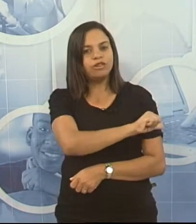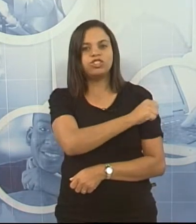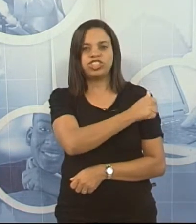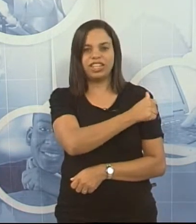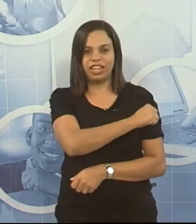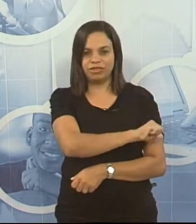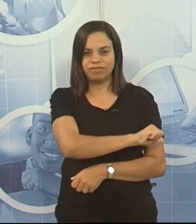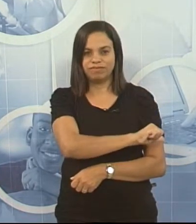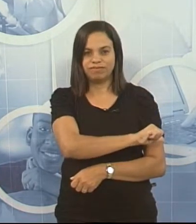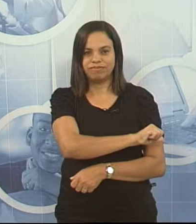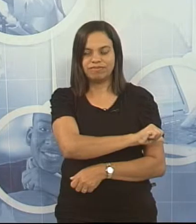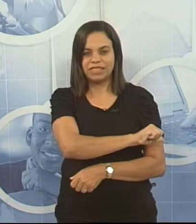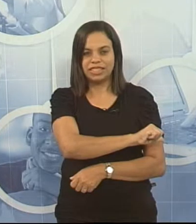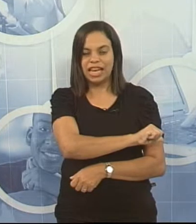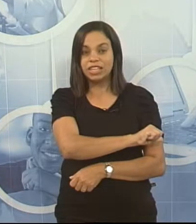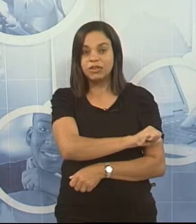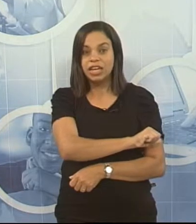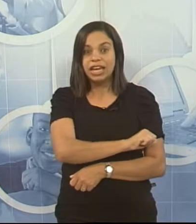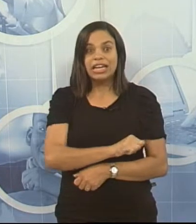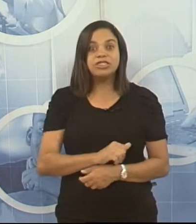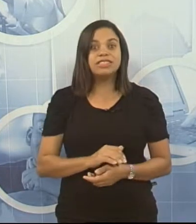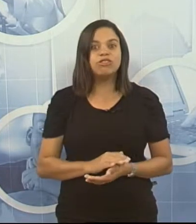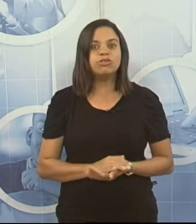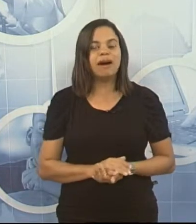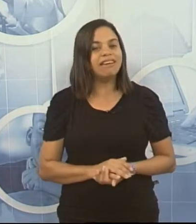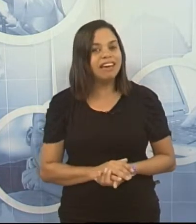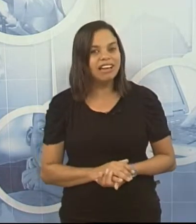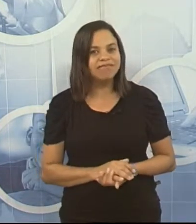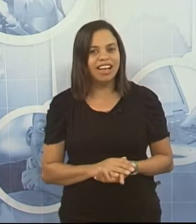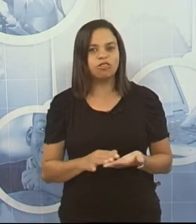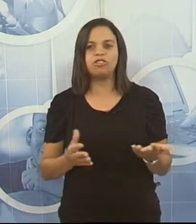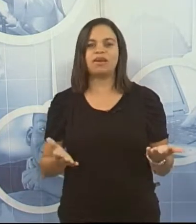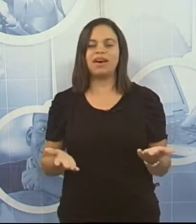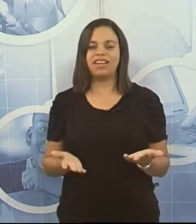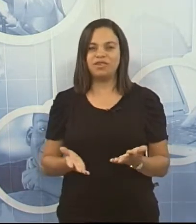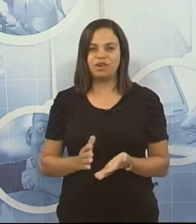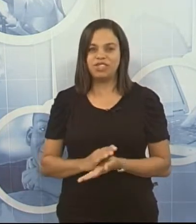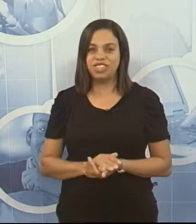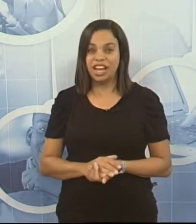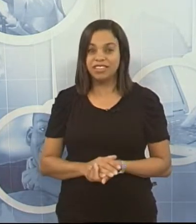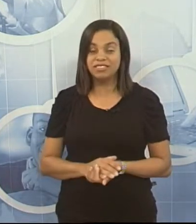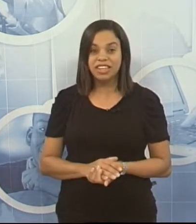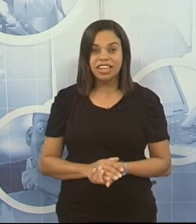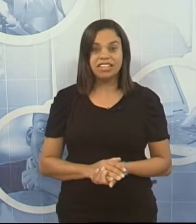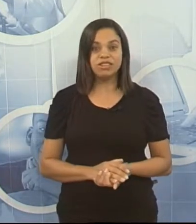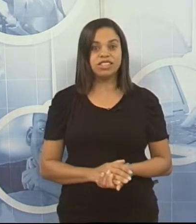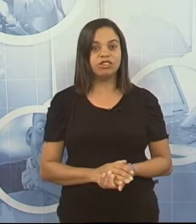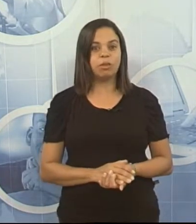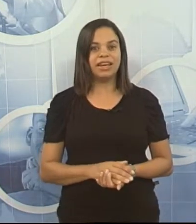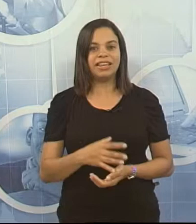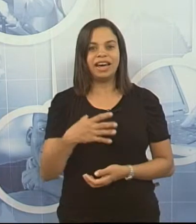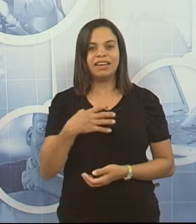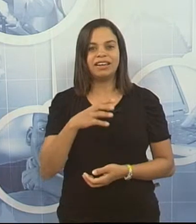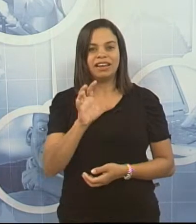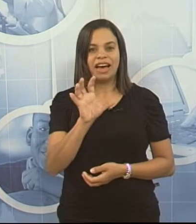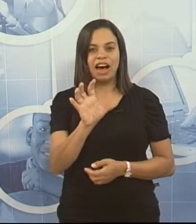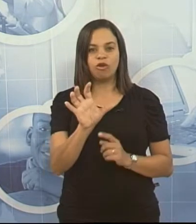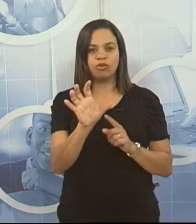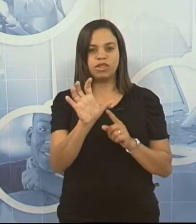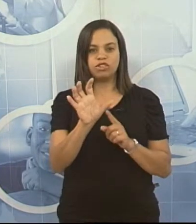de Janeiro. Tá certo? E o sinal de Bahia, a nossa Bahia, o nosso estado. Então, o sinal de Bahia, a configuração de